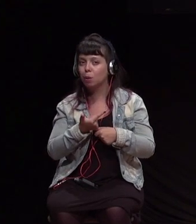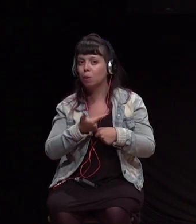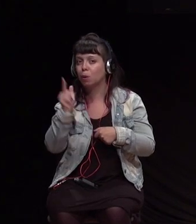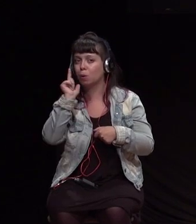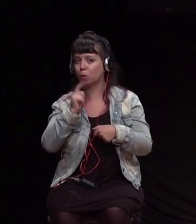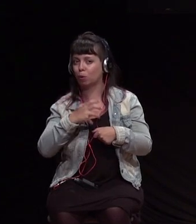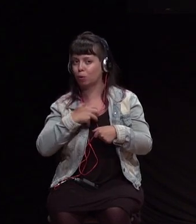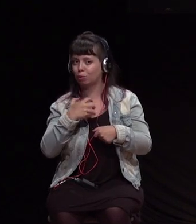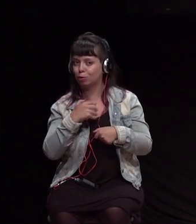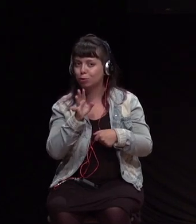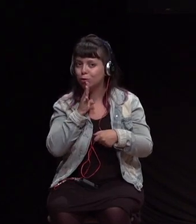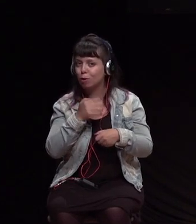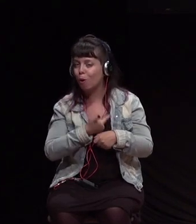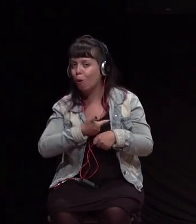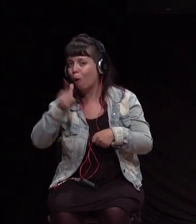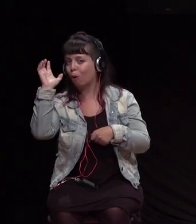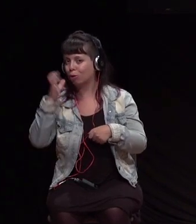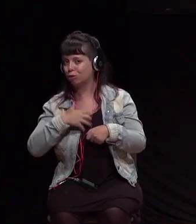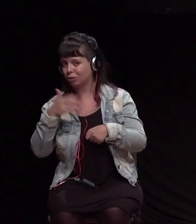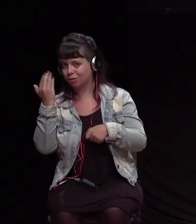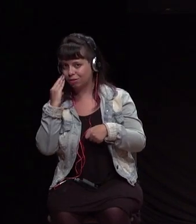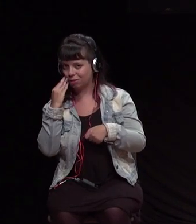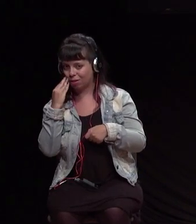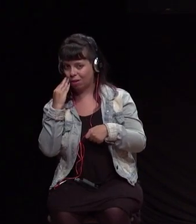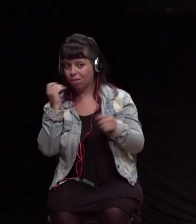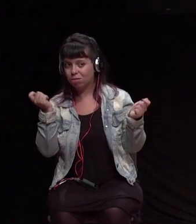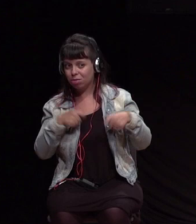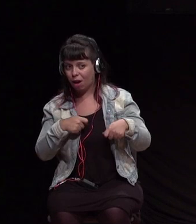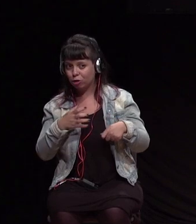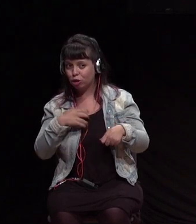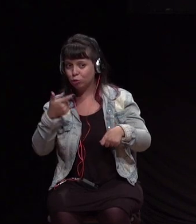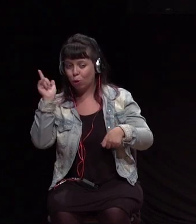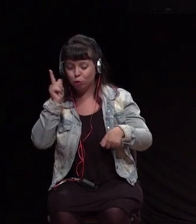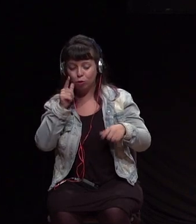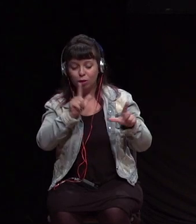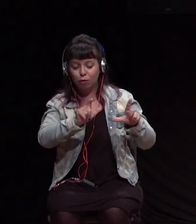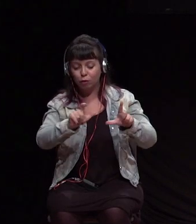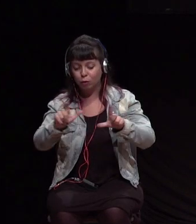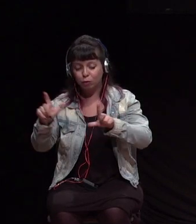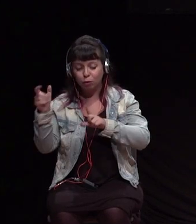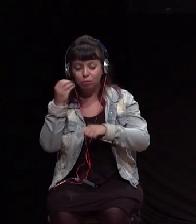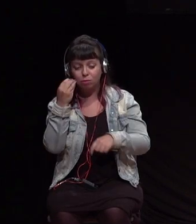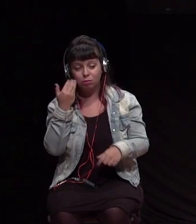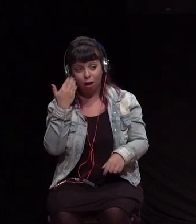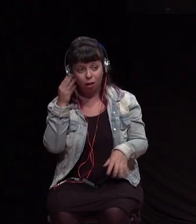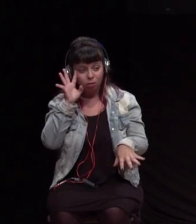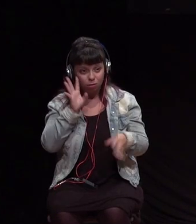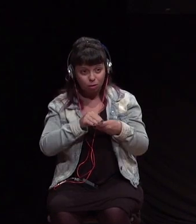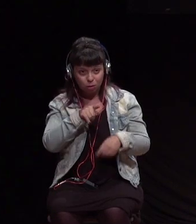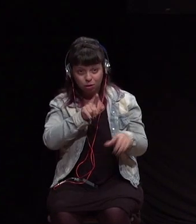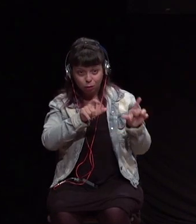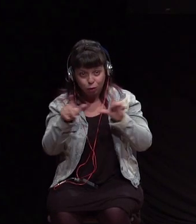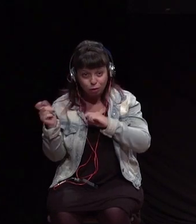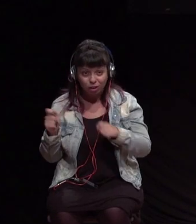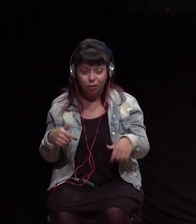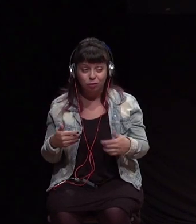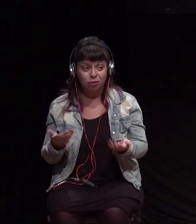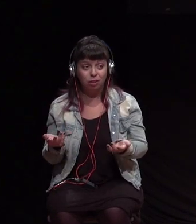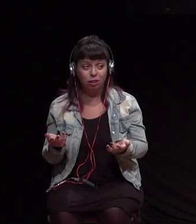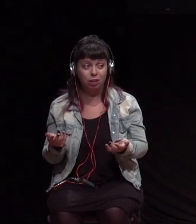do we see challenges to the construction that Armstrong and the photographer are trying to put